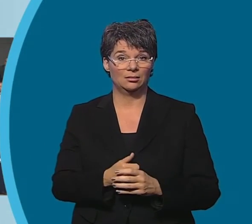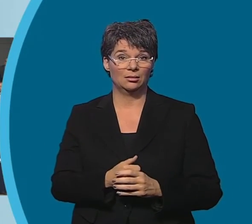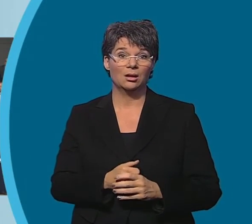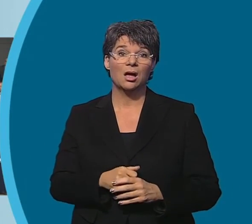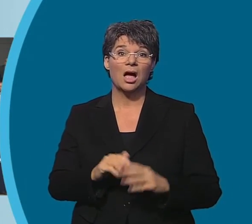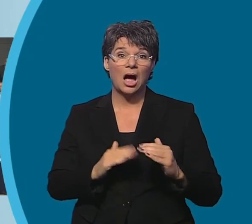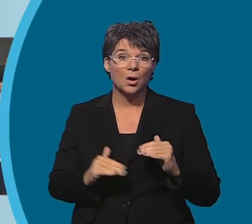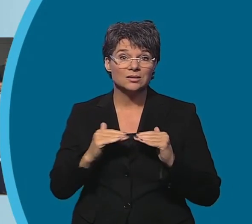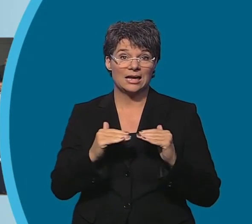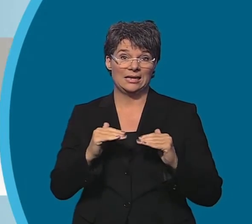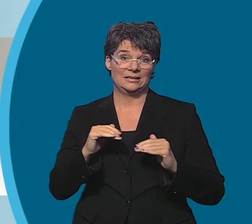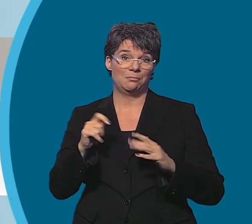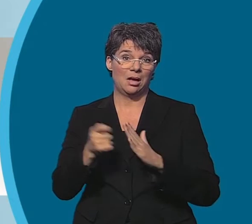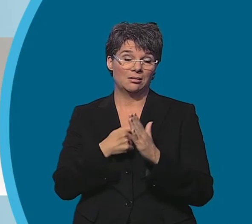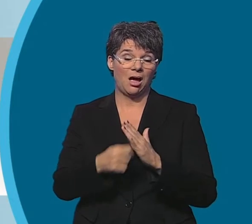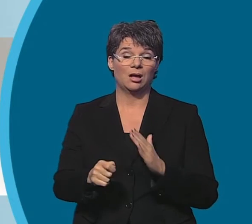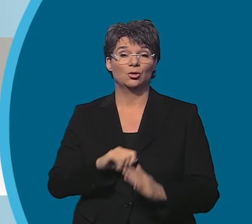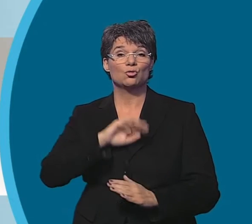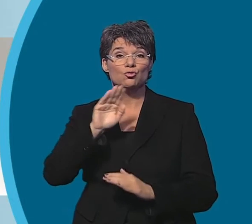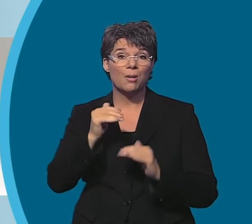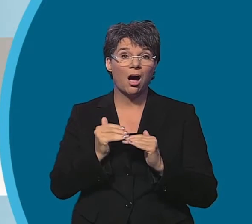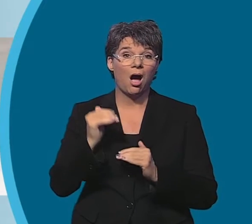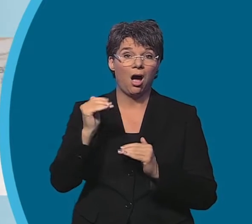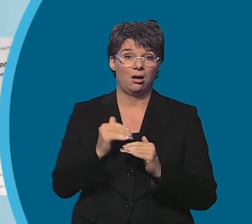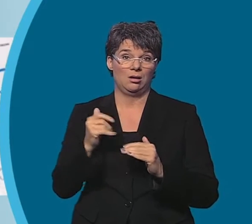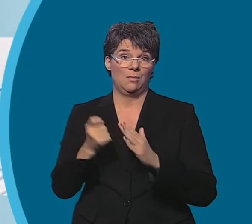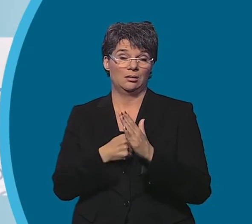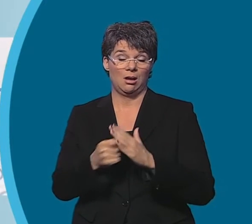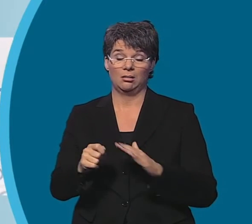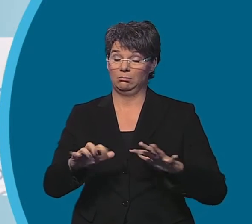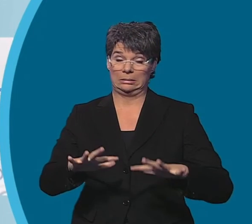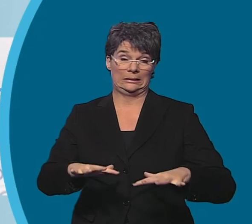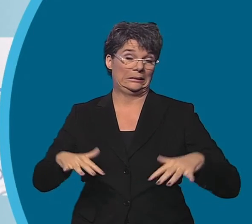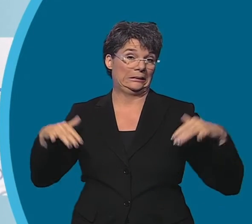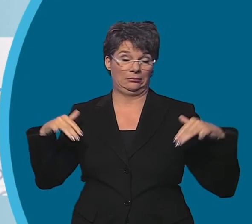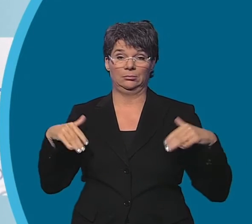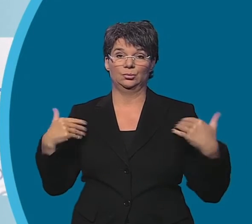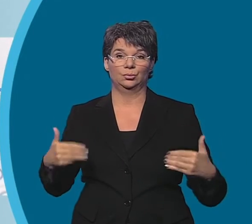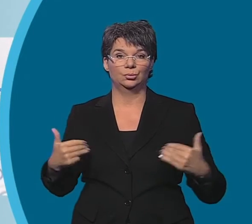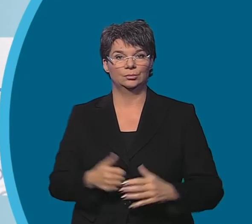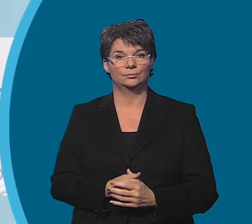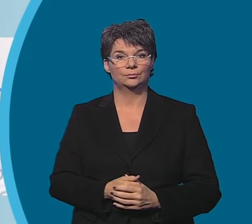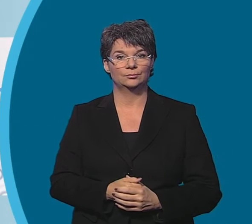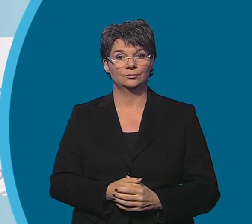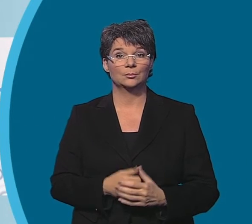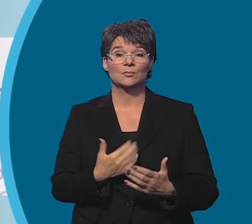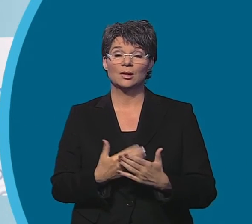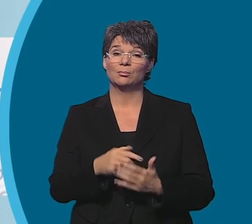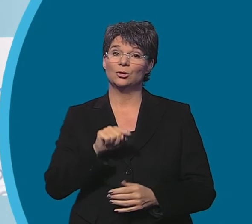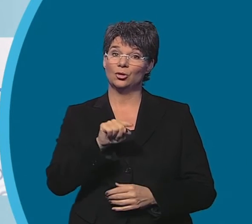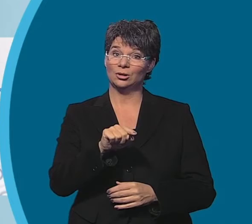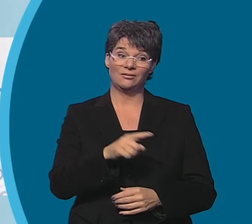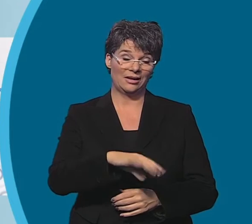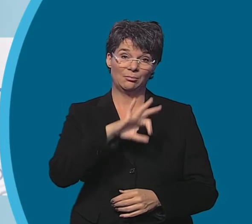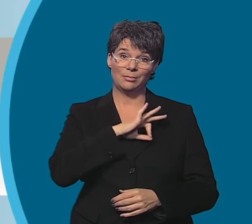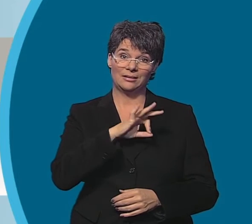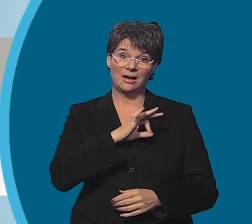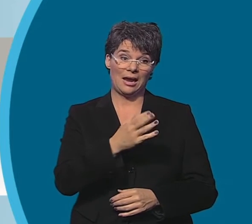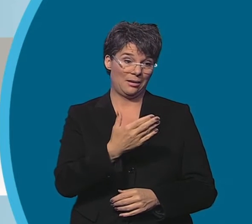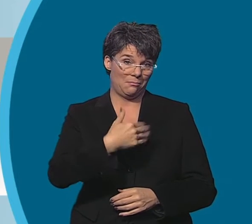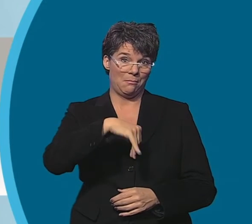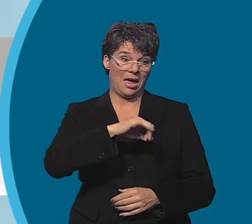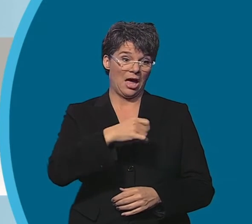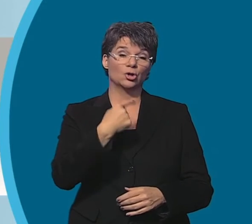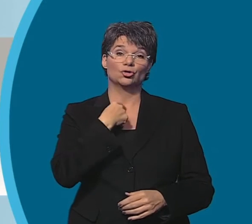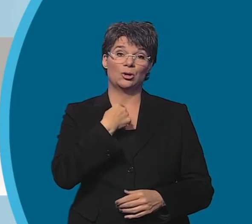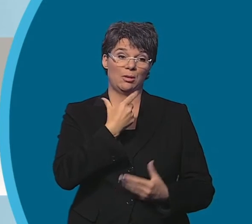für Platzmangel im Parlament. Wenn eine Partei mehr Erststimmen erhält, also Direktmandate, als ihr laut Zweitstimmenergebnis zustehen,